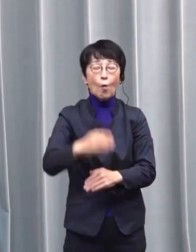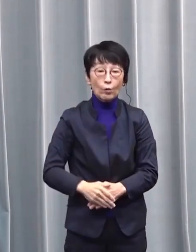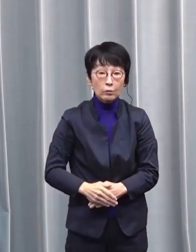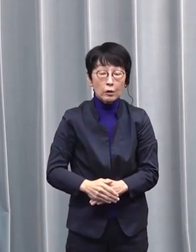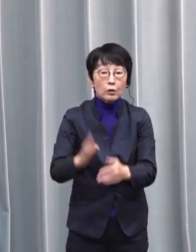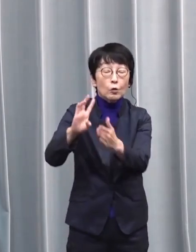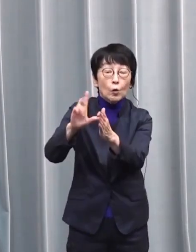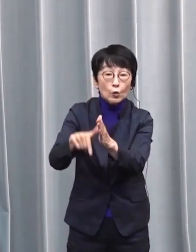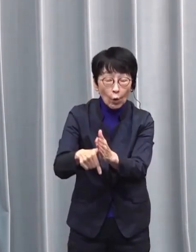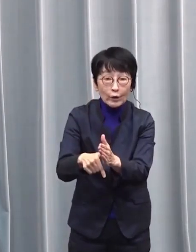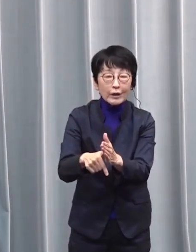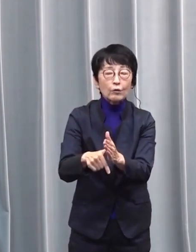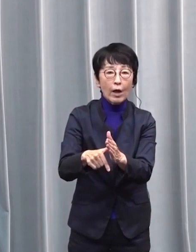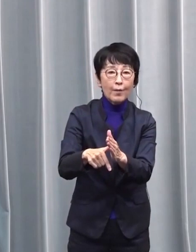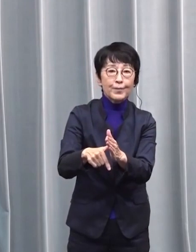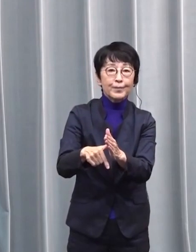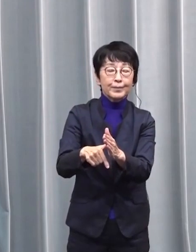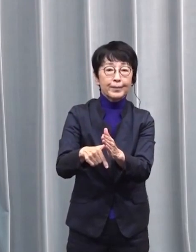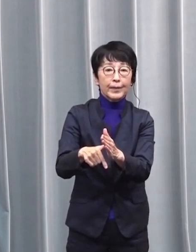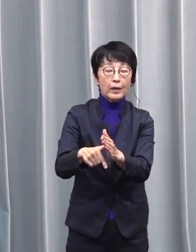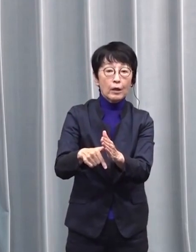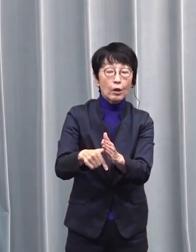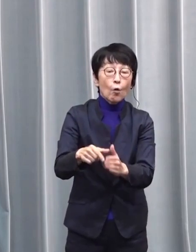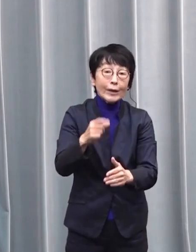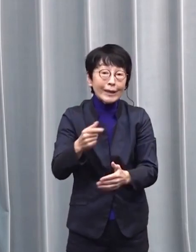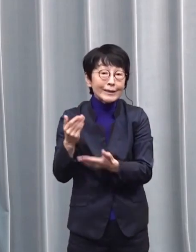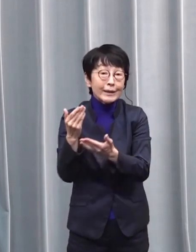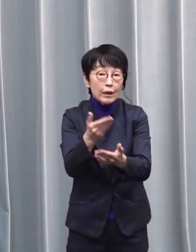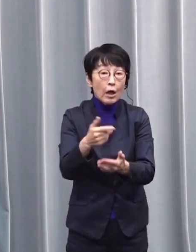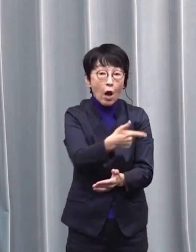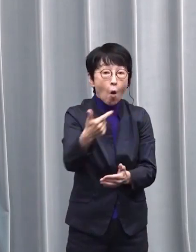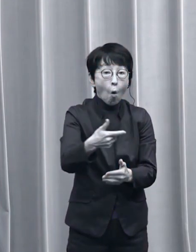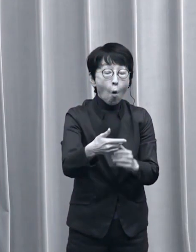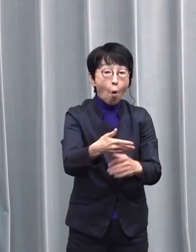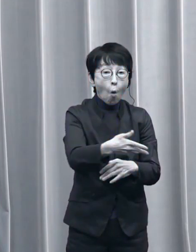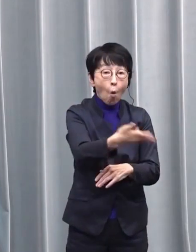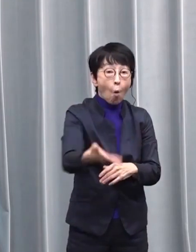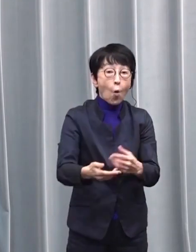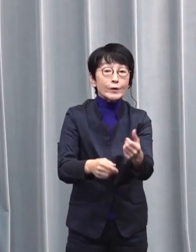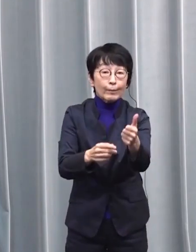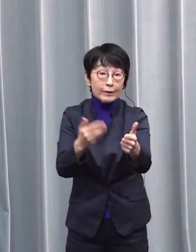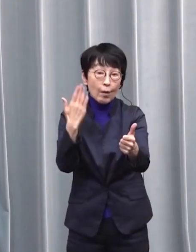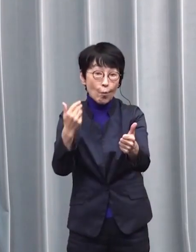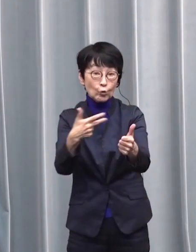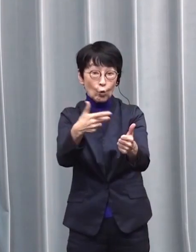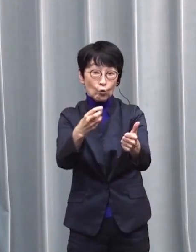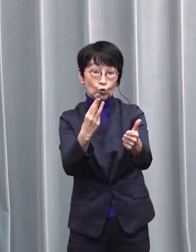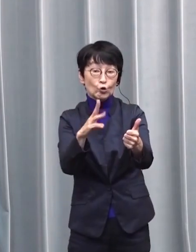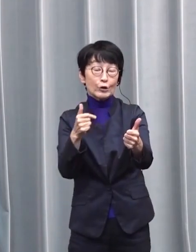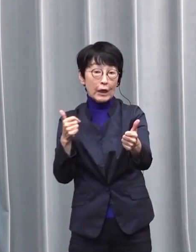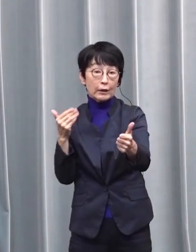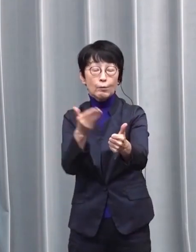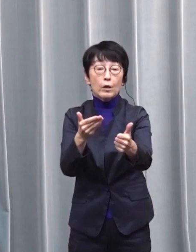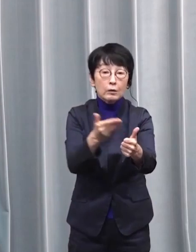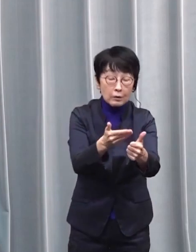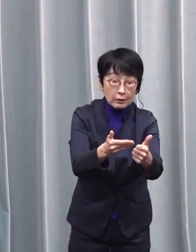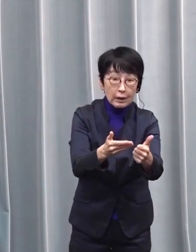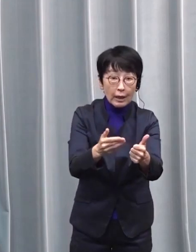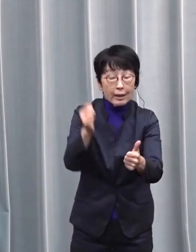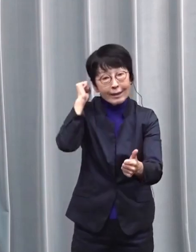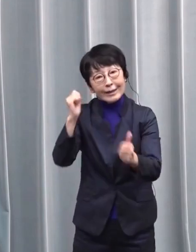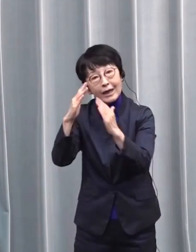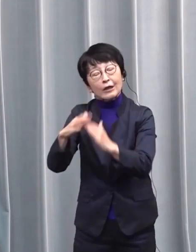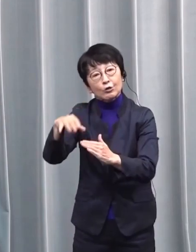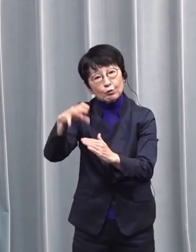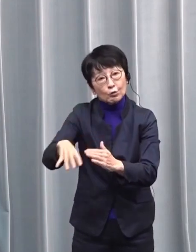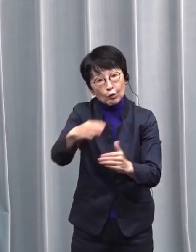酒喫煙に関しても報道が出ていました。私がインタビューした大島幸寛さんという元ジュニアの方も、合宿所に誘われたその日にコンビニ